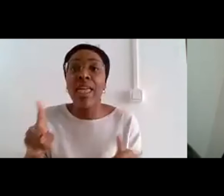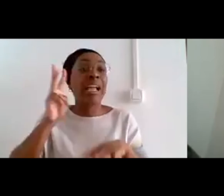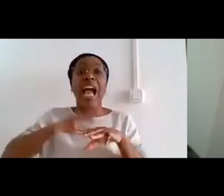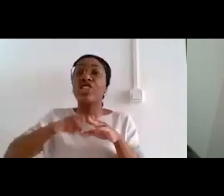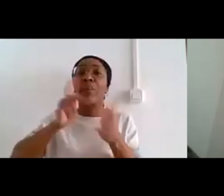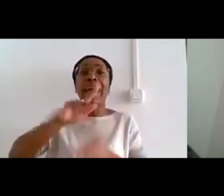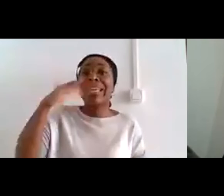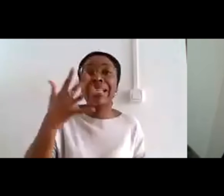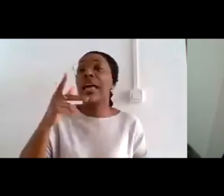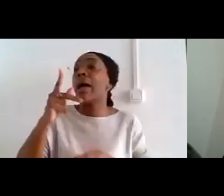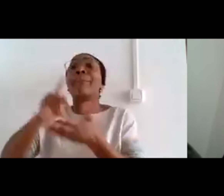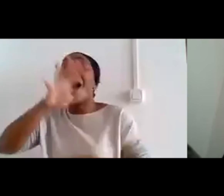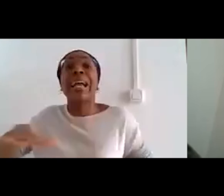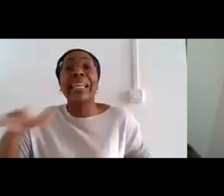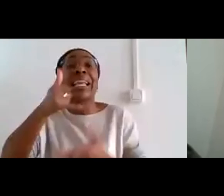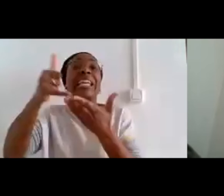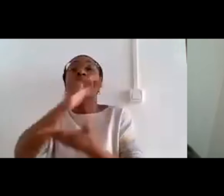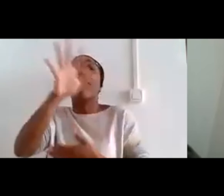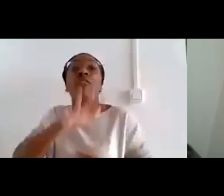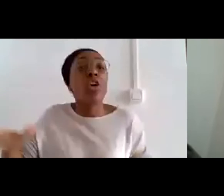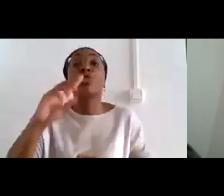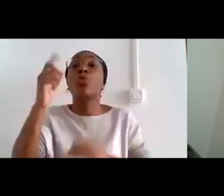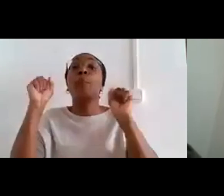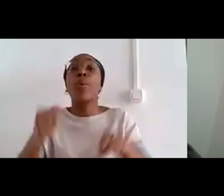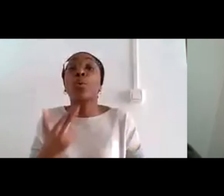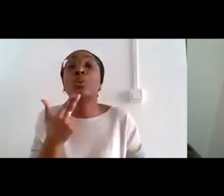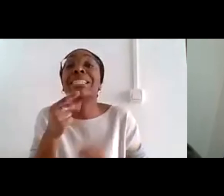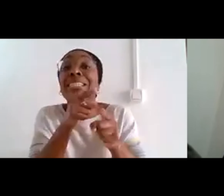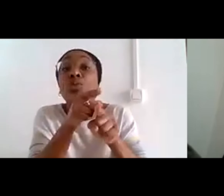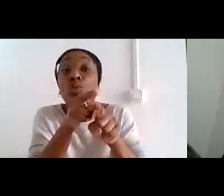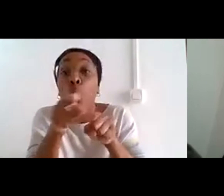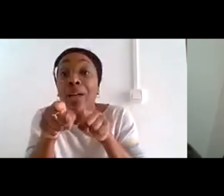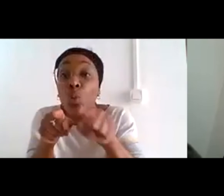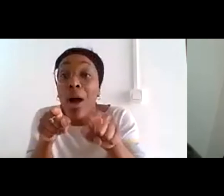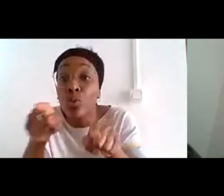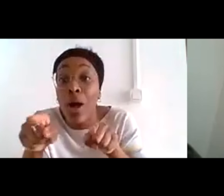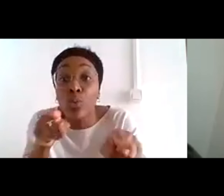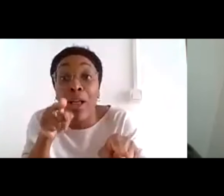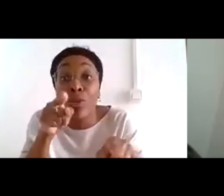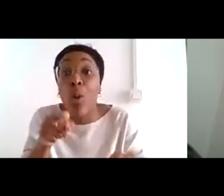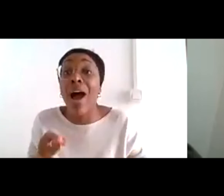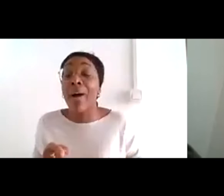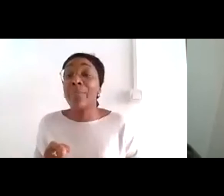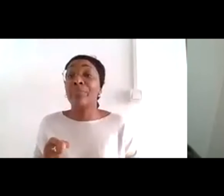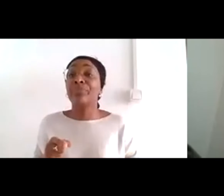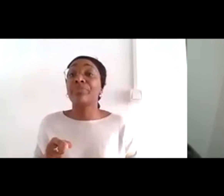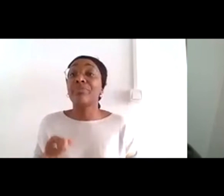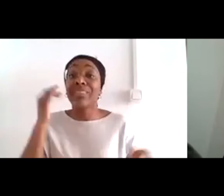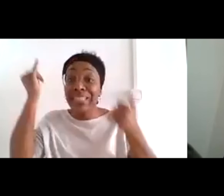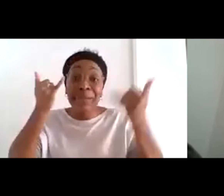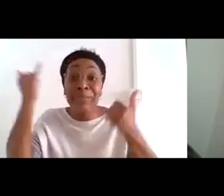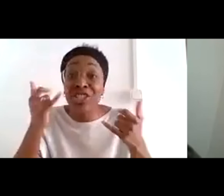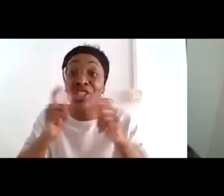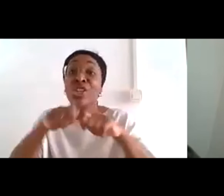ville de Paris et dans toutes ses alentours. Imaginez aujourd'hui que quelqu'un commence à écrire dans un journal chrétien ou